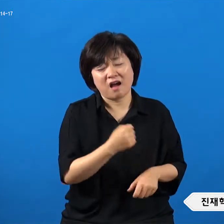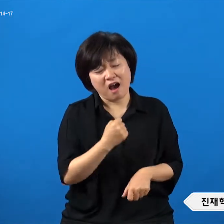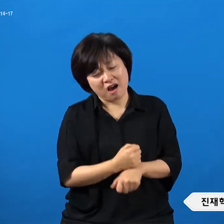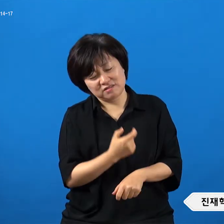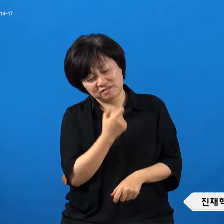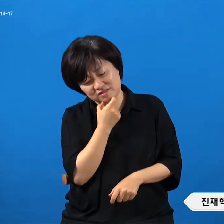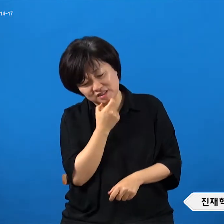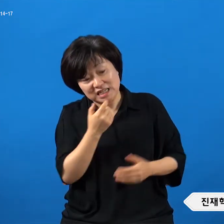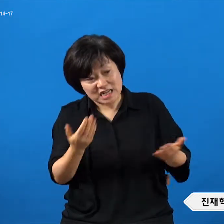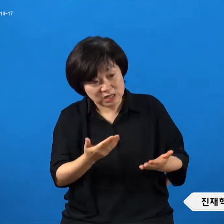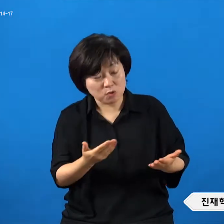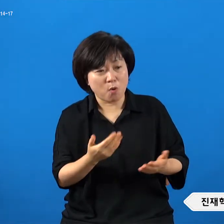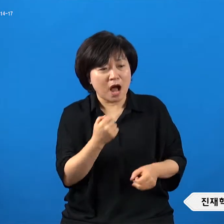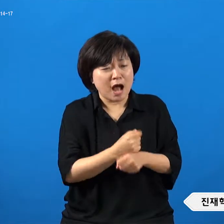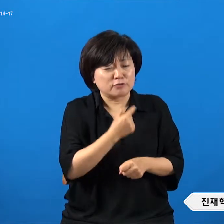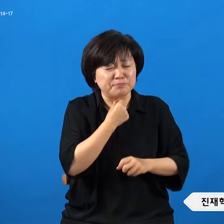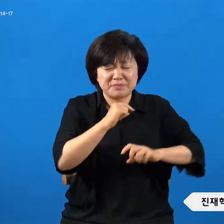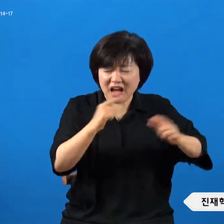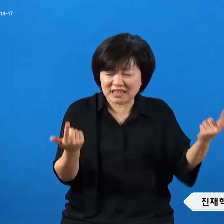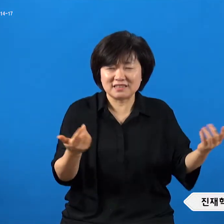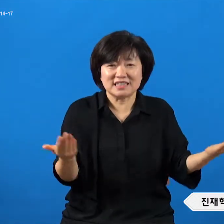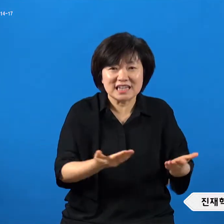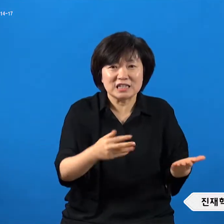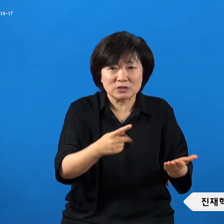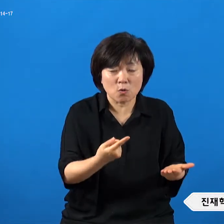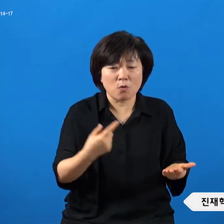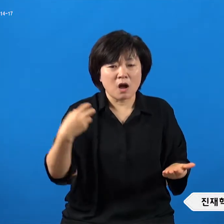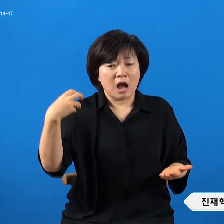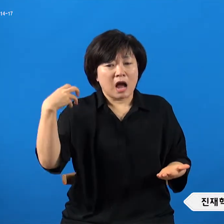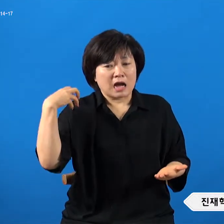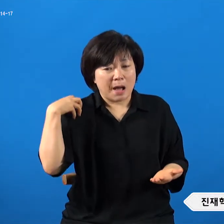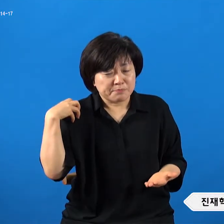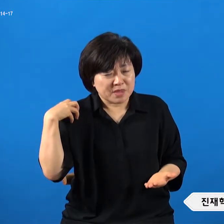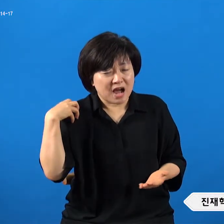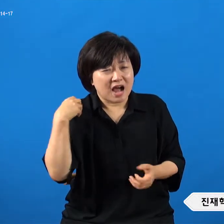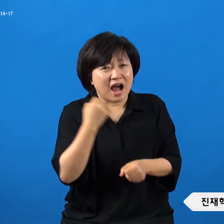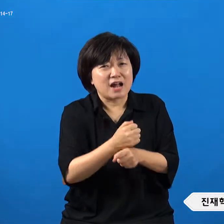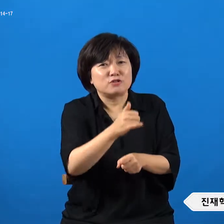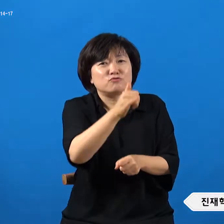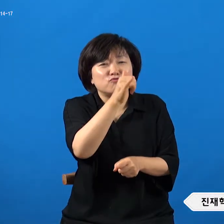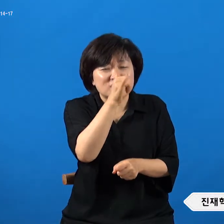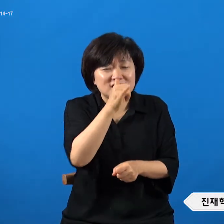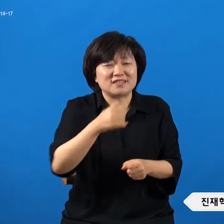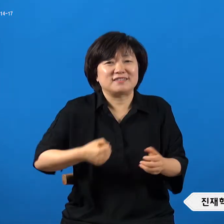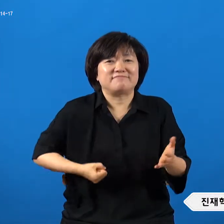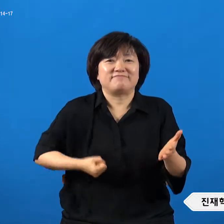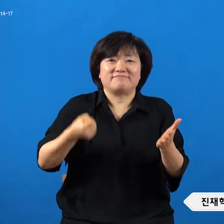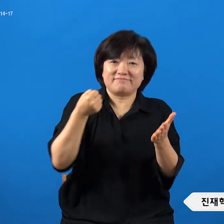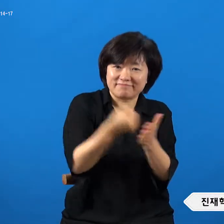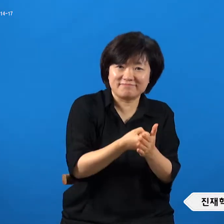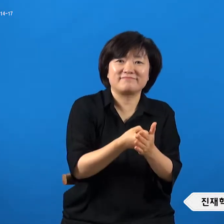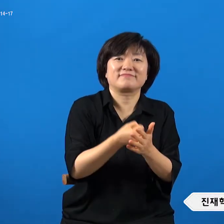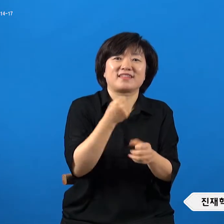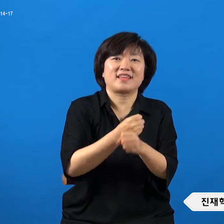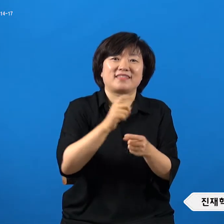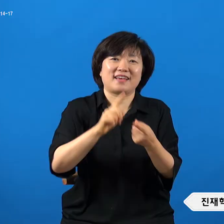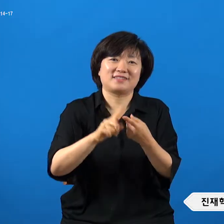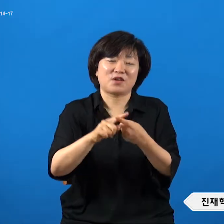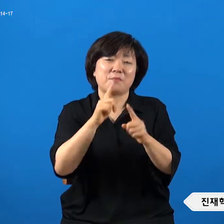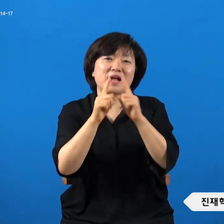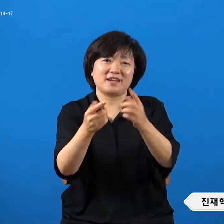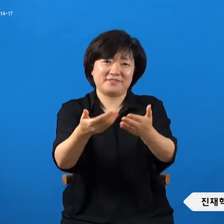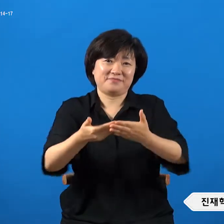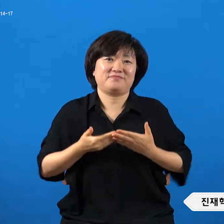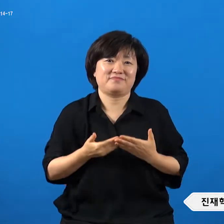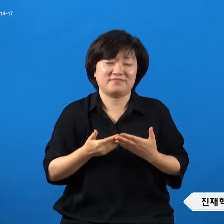싫은 일도 하고 싶지 않은 일들도 감당할 수 있는 우리의 동기를 성경은